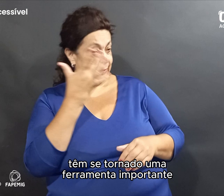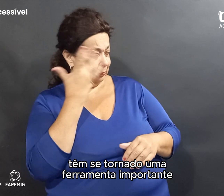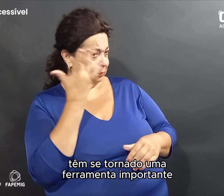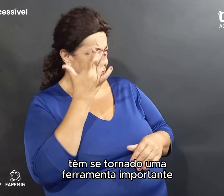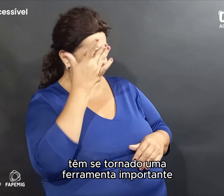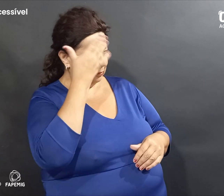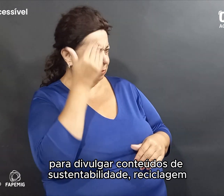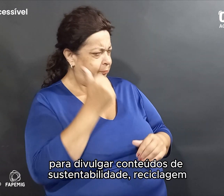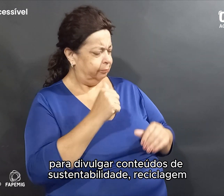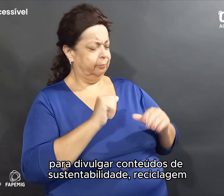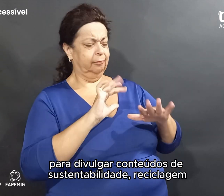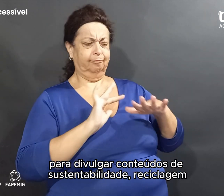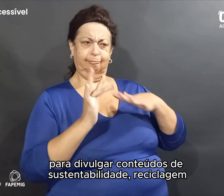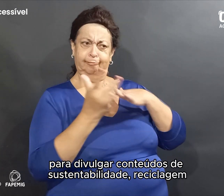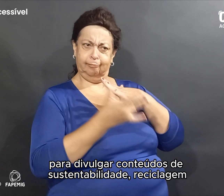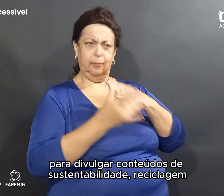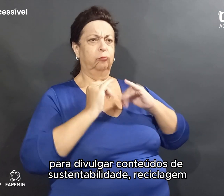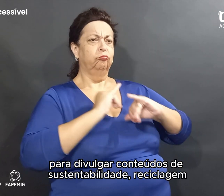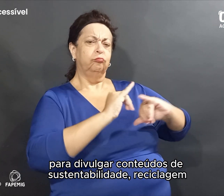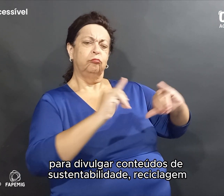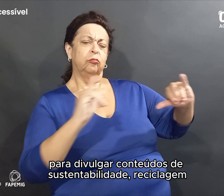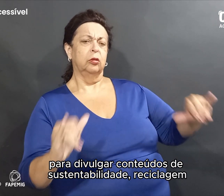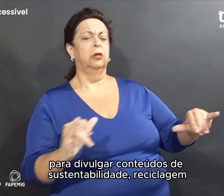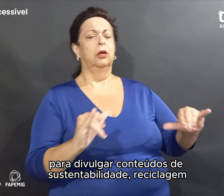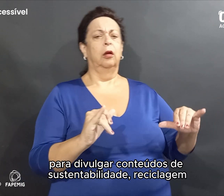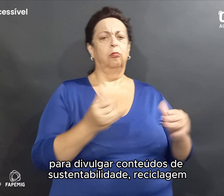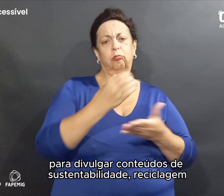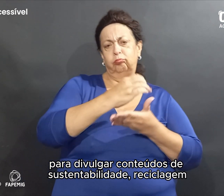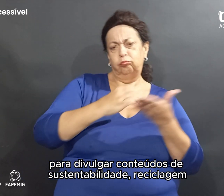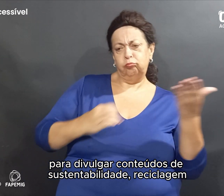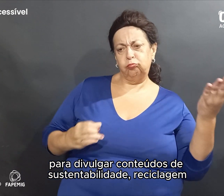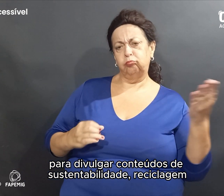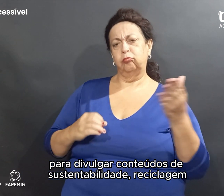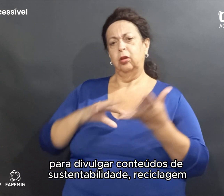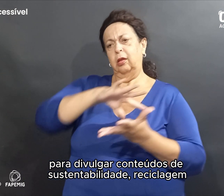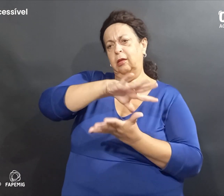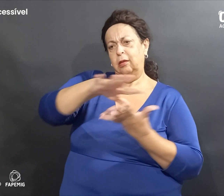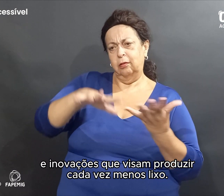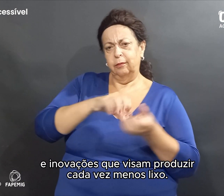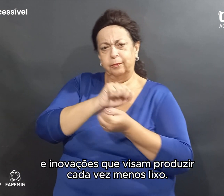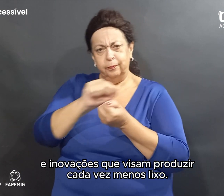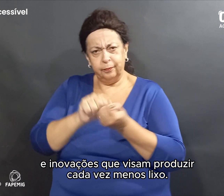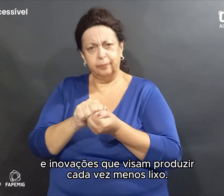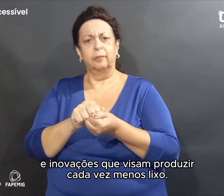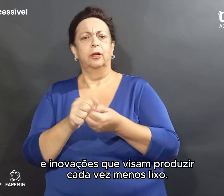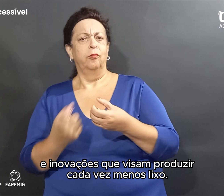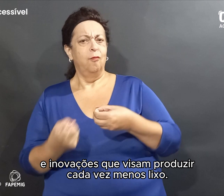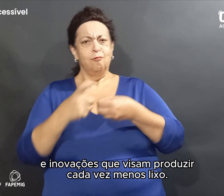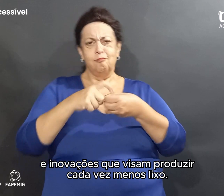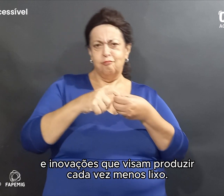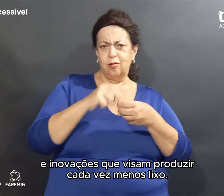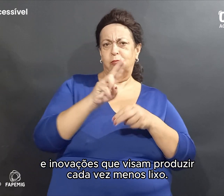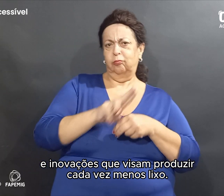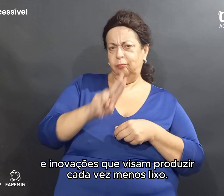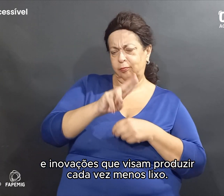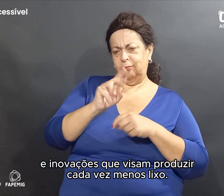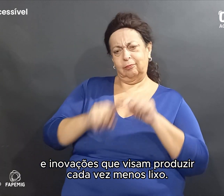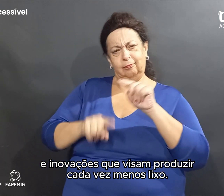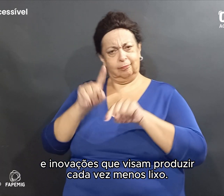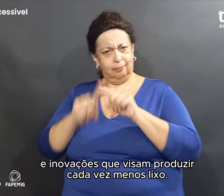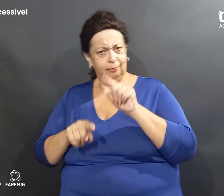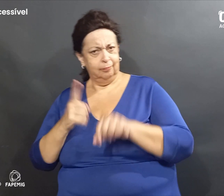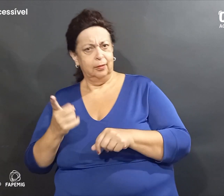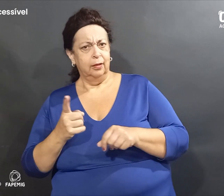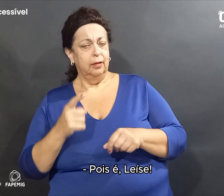ferramenta importante para divulgar conteúdos de sustentabilidade, reciclagem e inovações que visam produzir cada vez